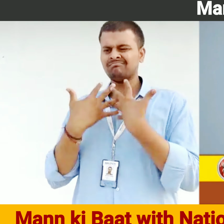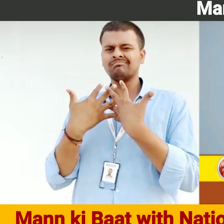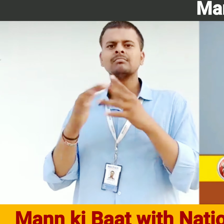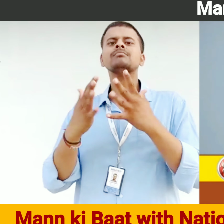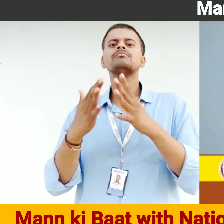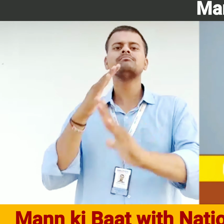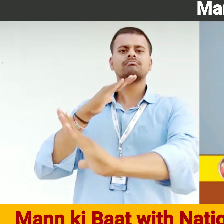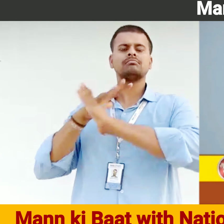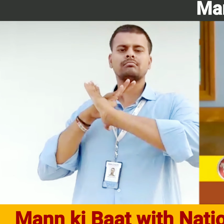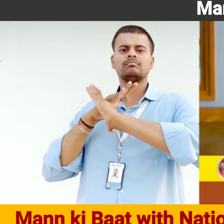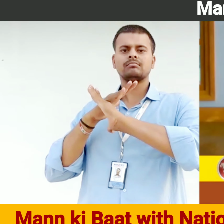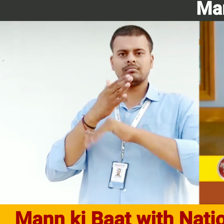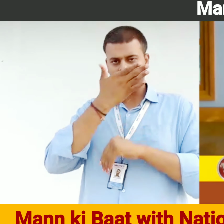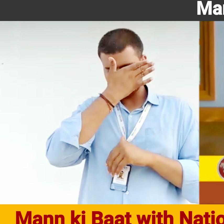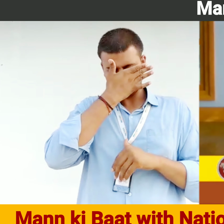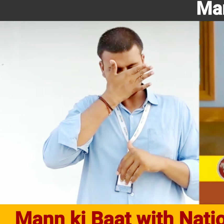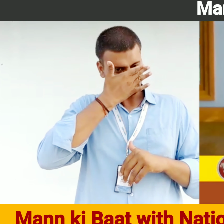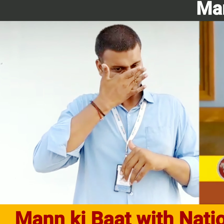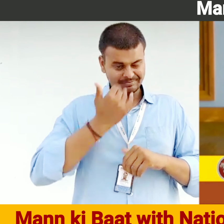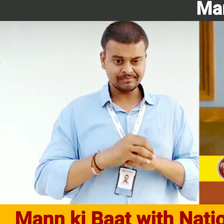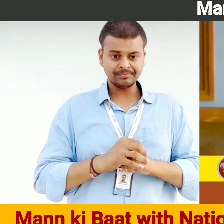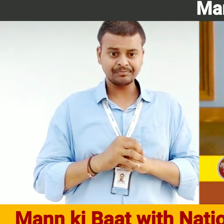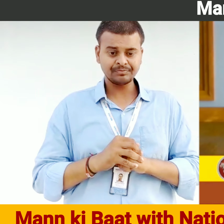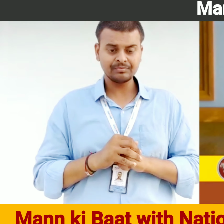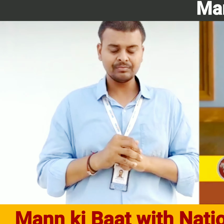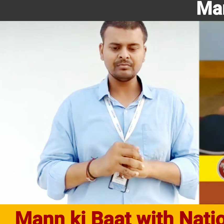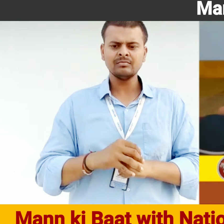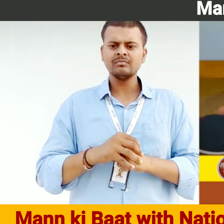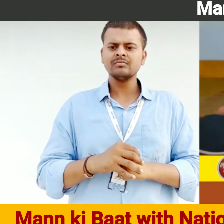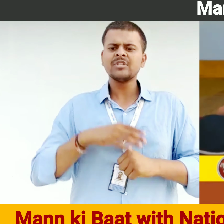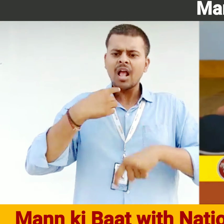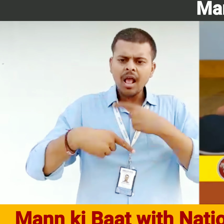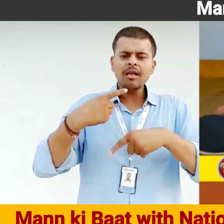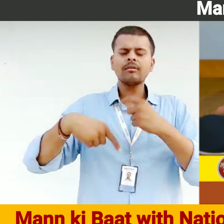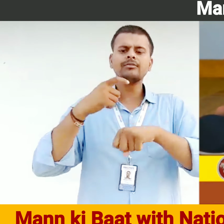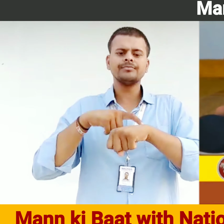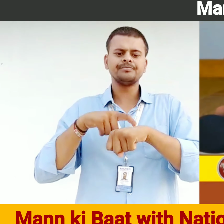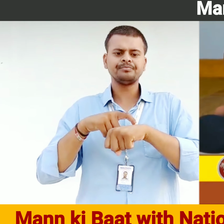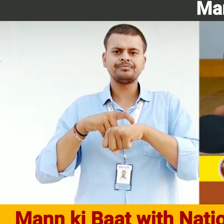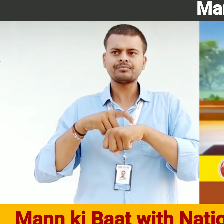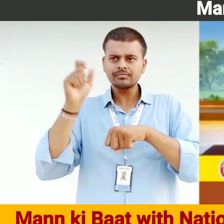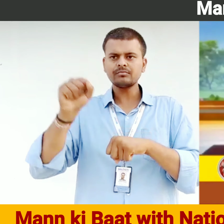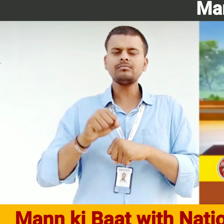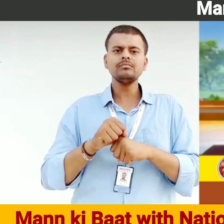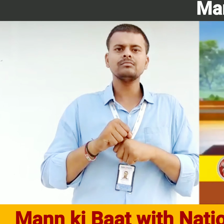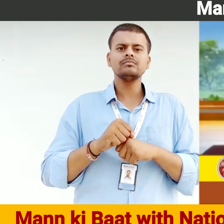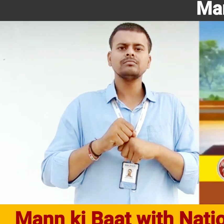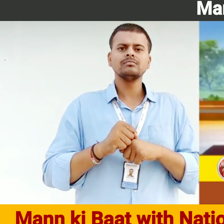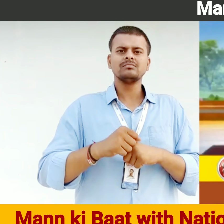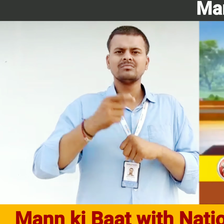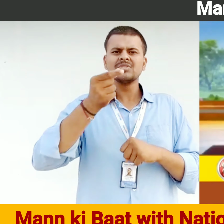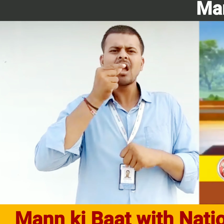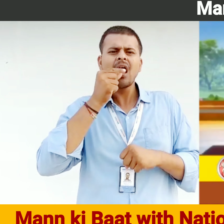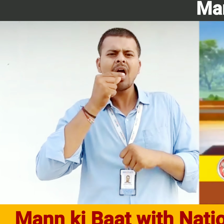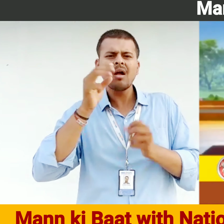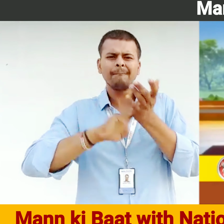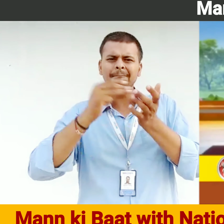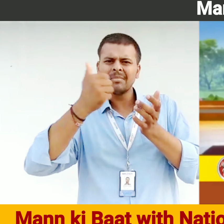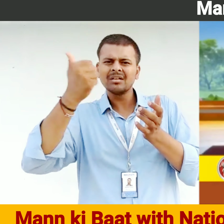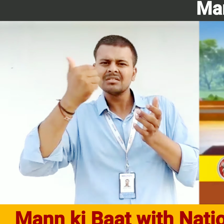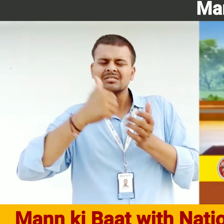है जिसके अनेक लाभ भी है। वैसे आपके जीवन में योग को बढ़ाने के लिए आयुष मंत्रालय ने